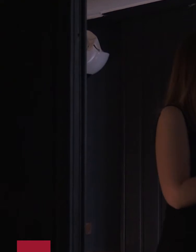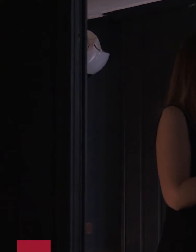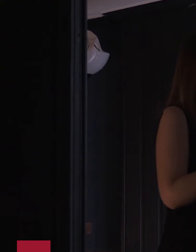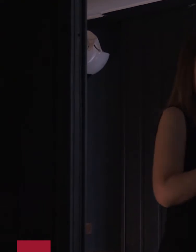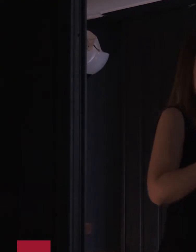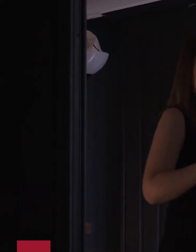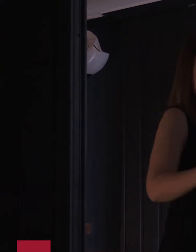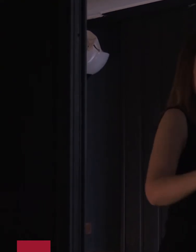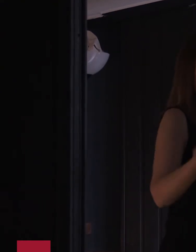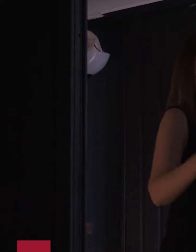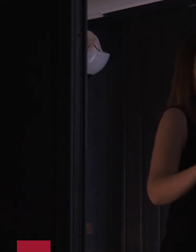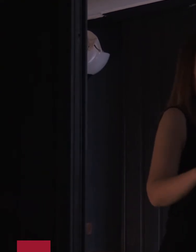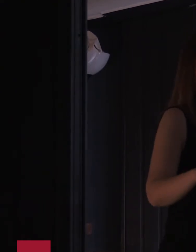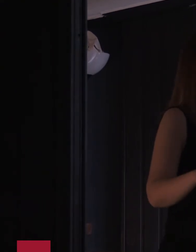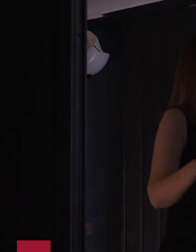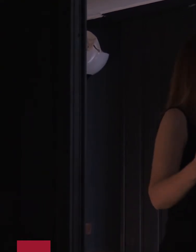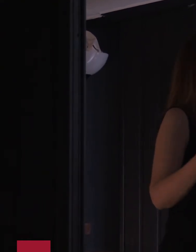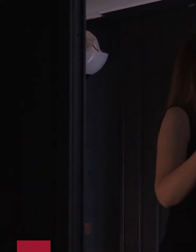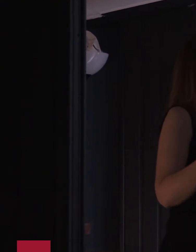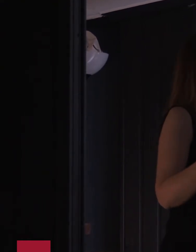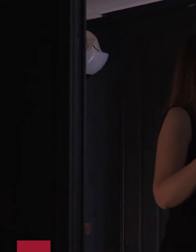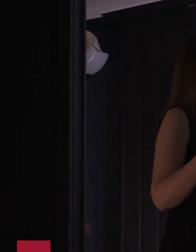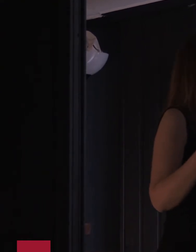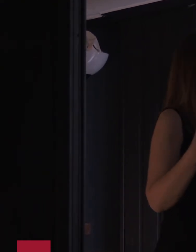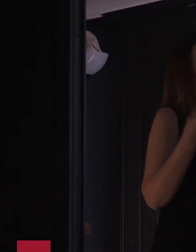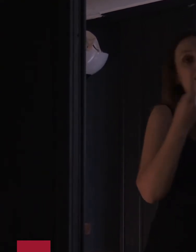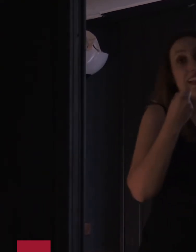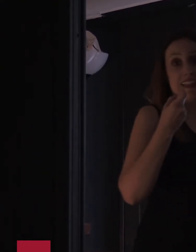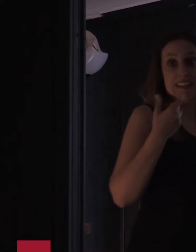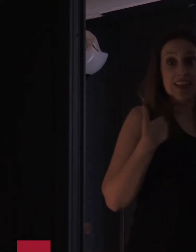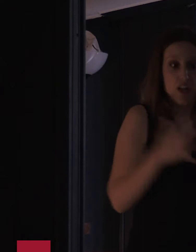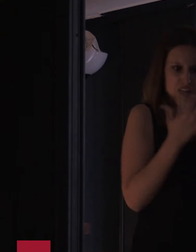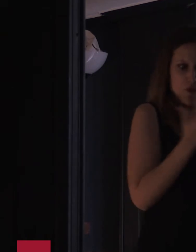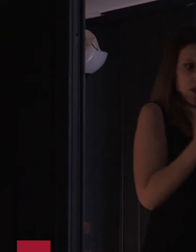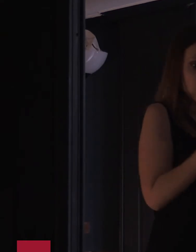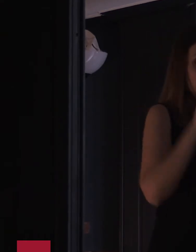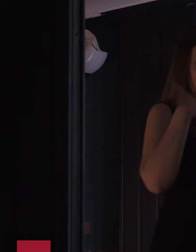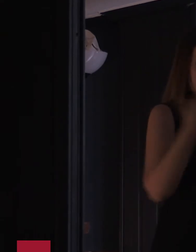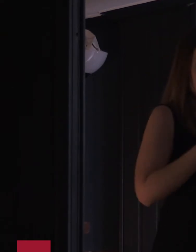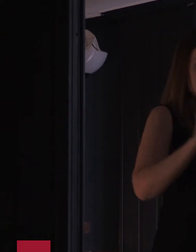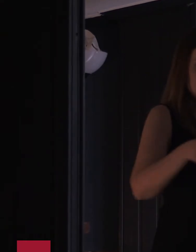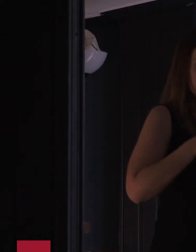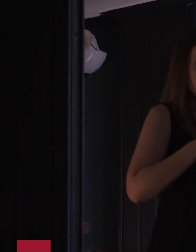cuerpo neuronal como que muere. Sí. Entonces eso habría que hacerlo casi inmediatamente, sí, después de la lesión, ¿no? Sí. Sí, esto,